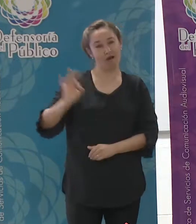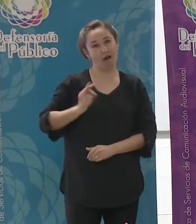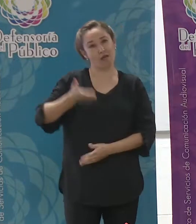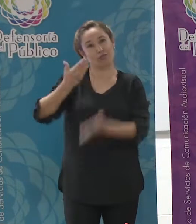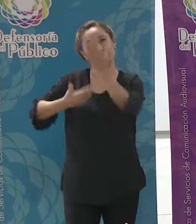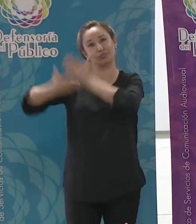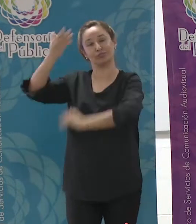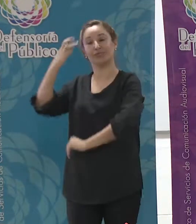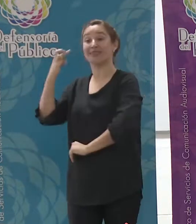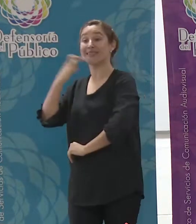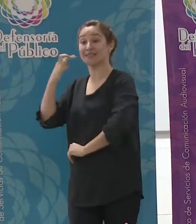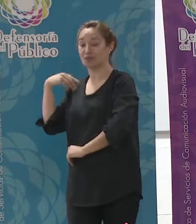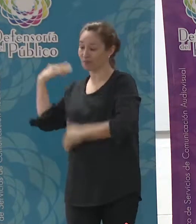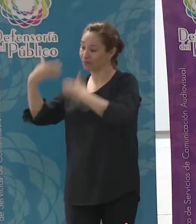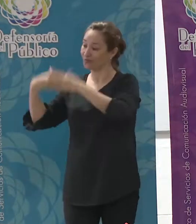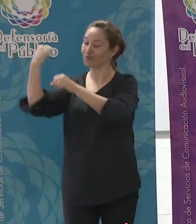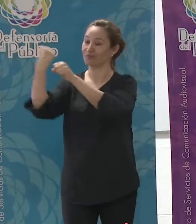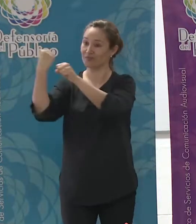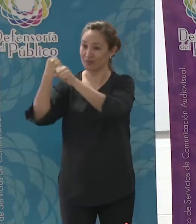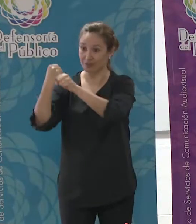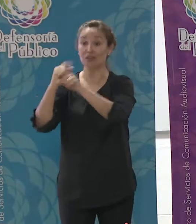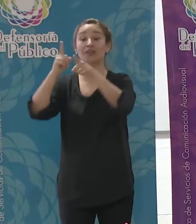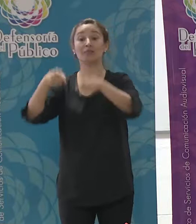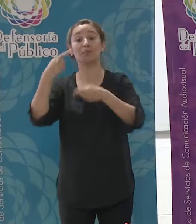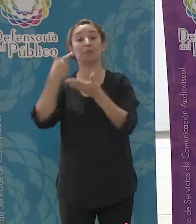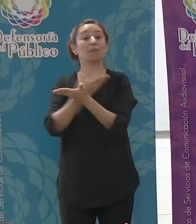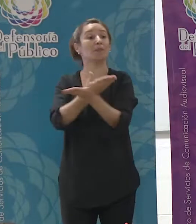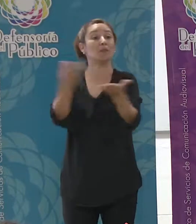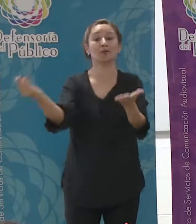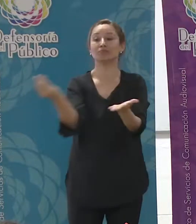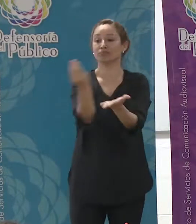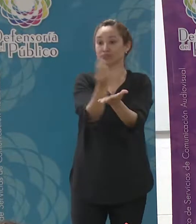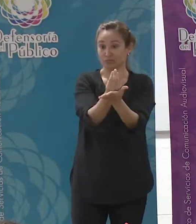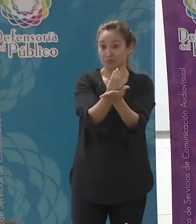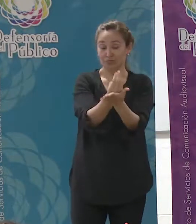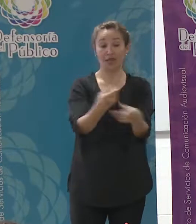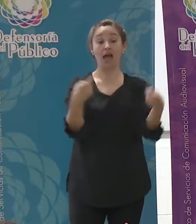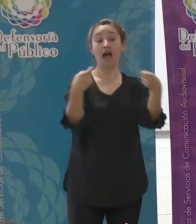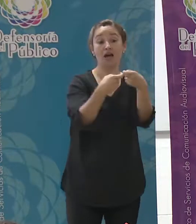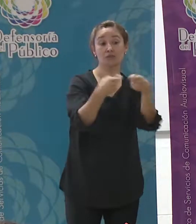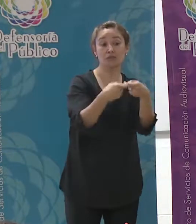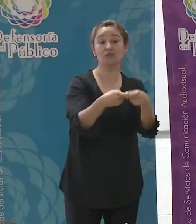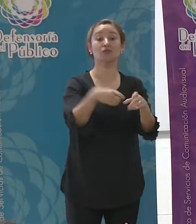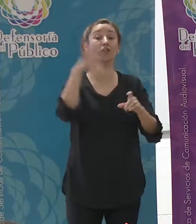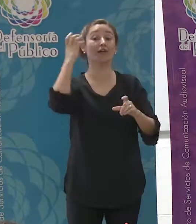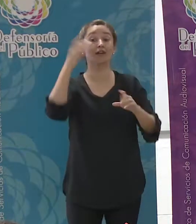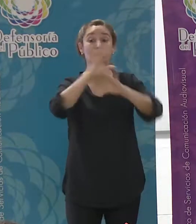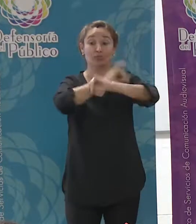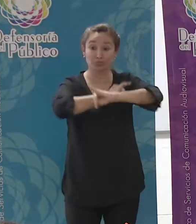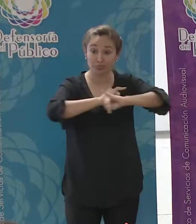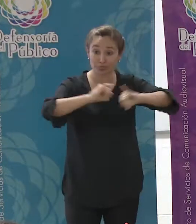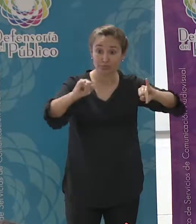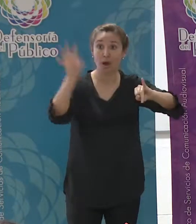de trayectoria, pero también estoy en representación de la Asociación de Radiodifusoras Universitarias